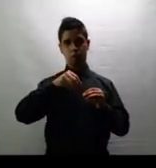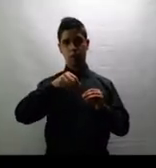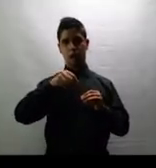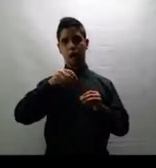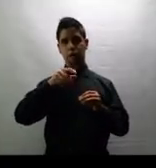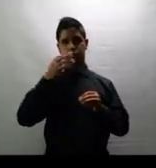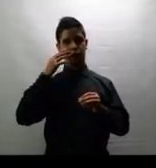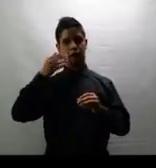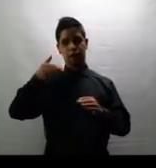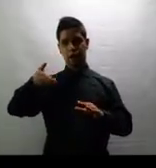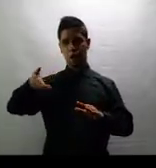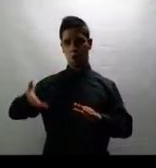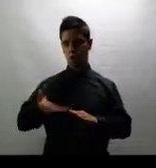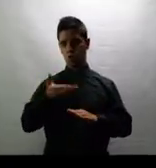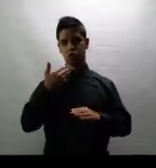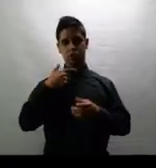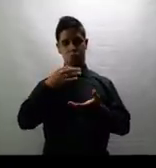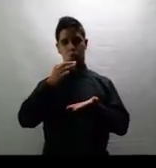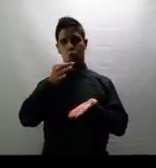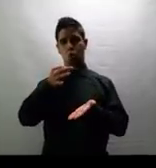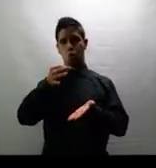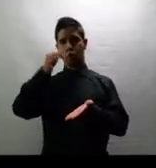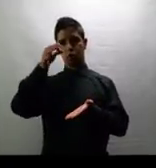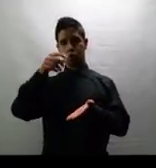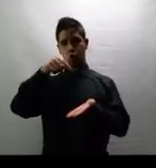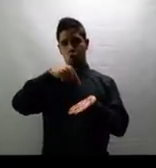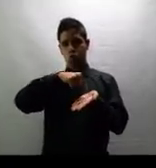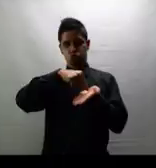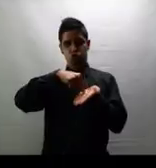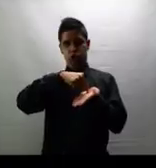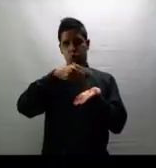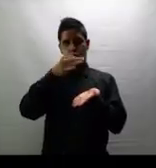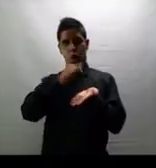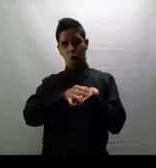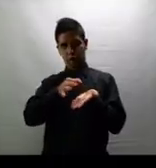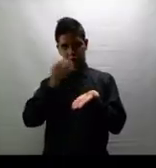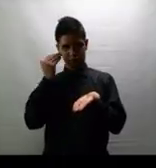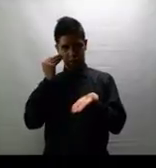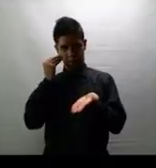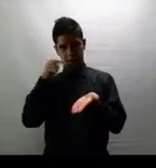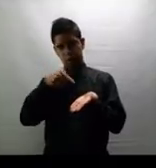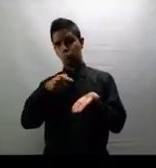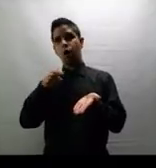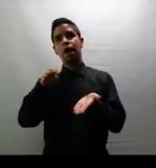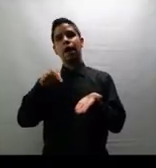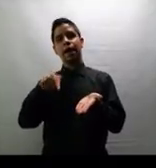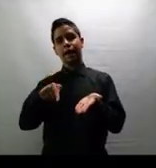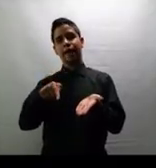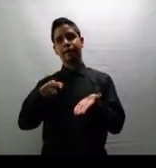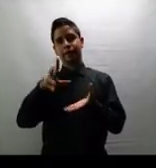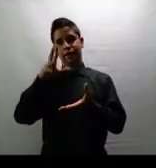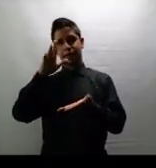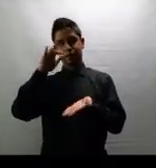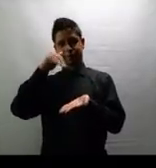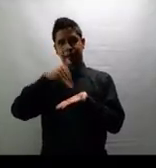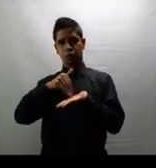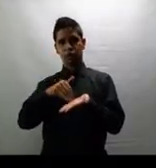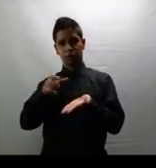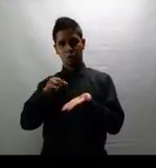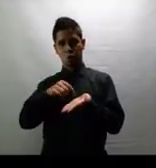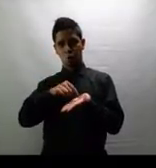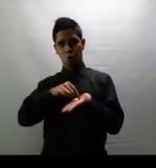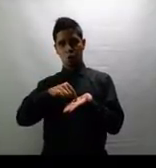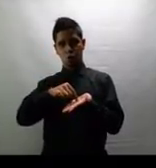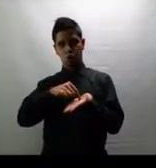poco tú sabes escucharon este que es tentado para el país en el centro en un triunfo con